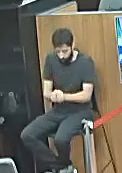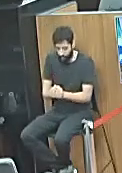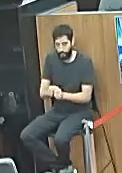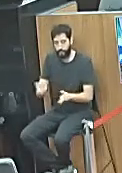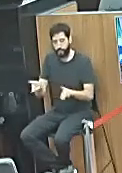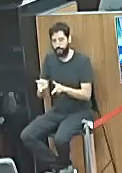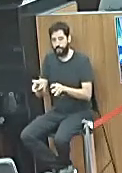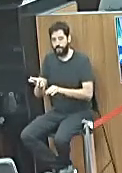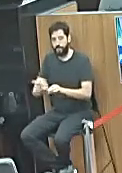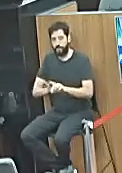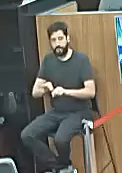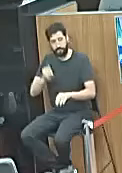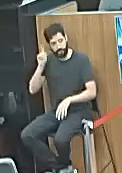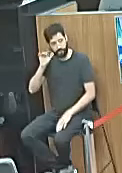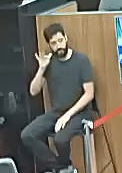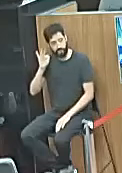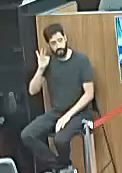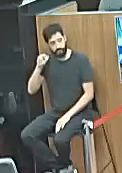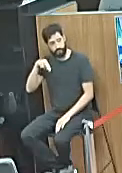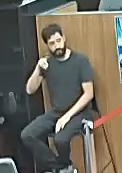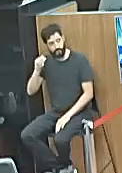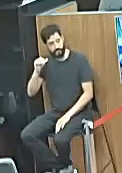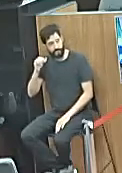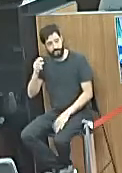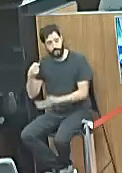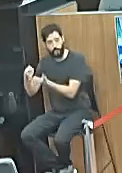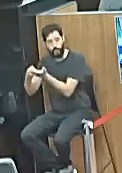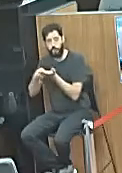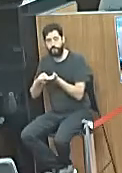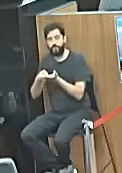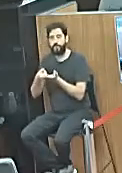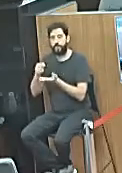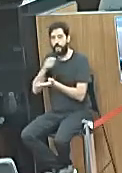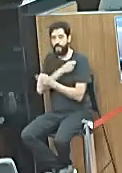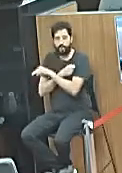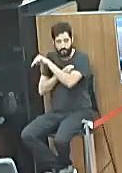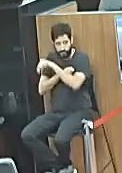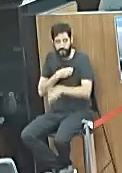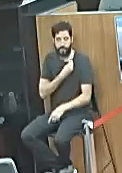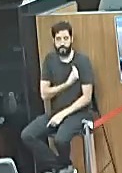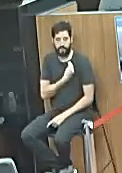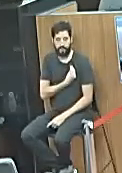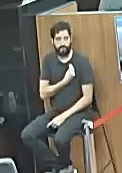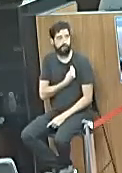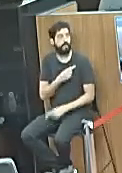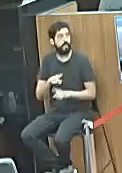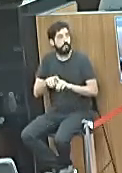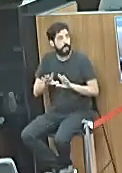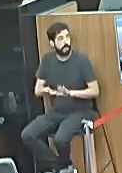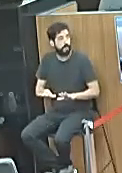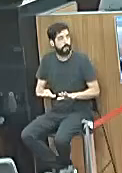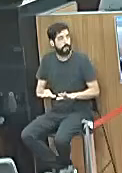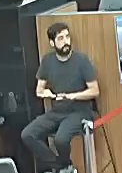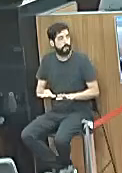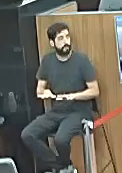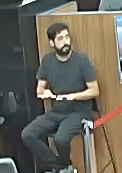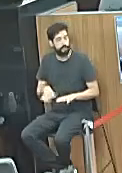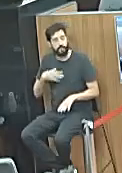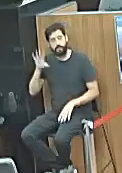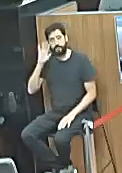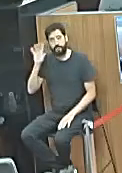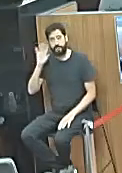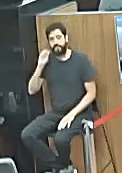da fundação ele convidou os alunos para virem a gente vem participar mesmo mas eu fico imaginando